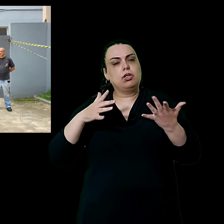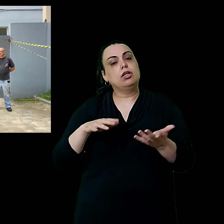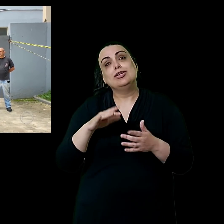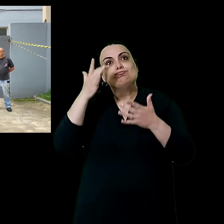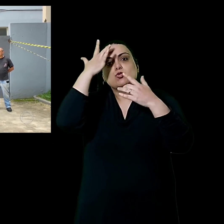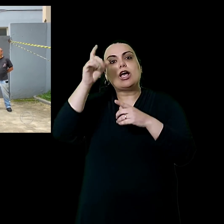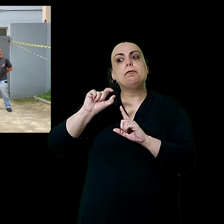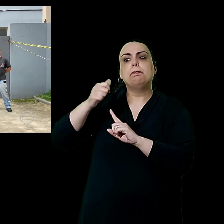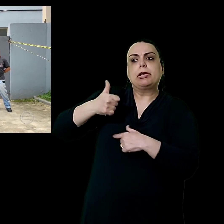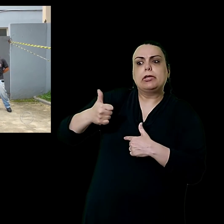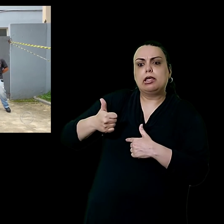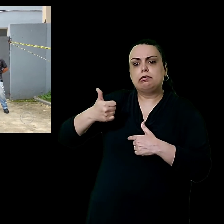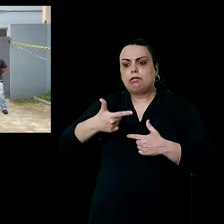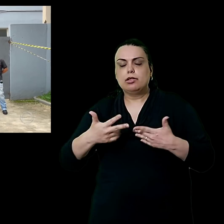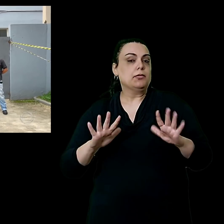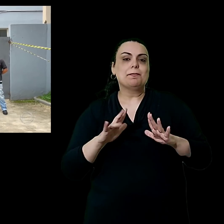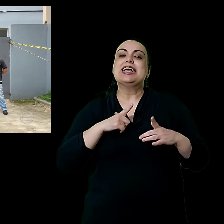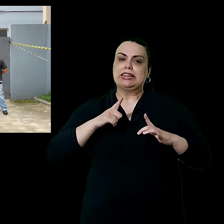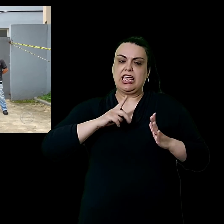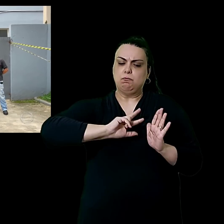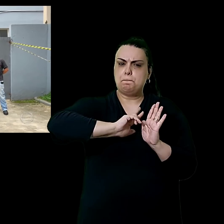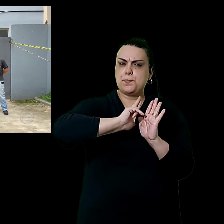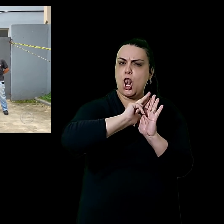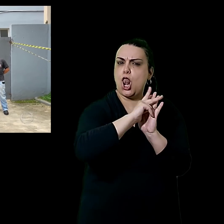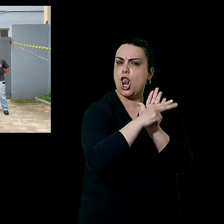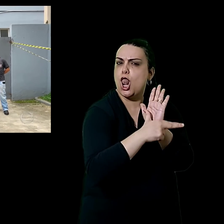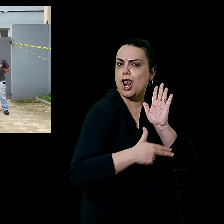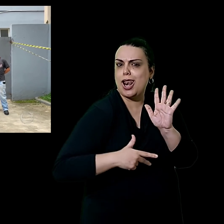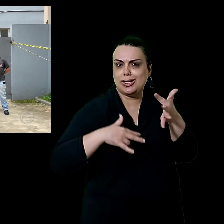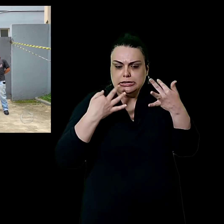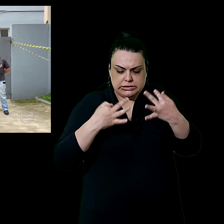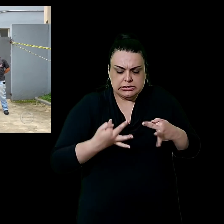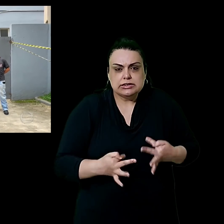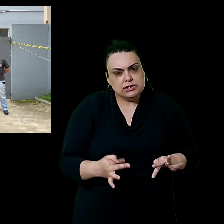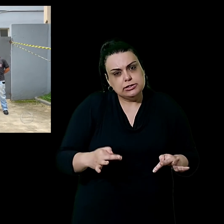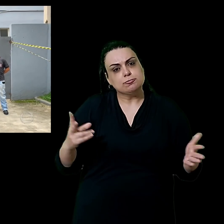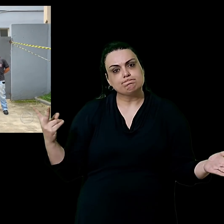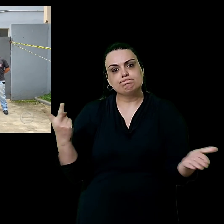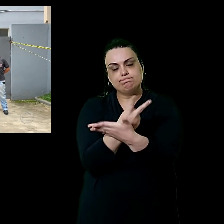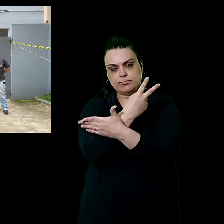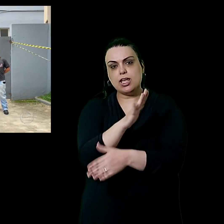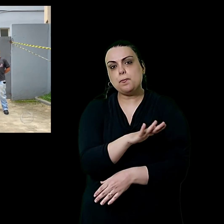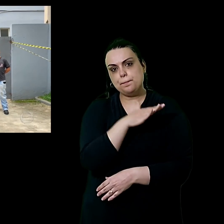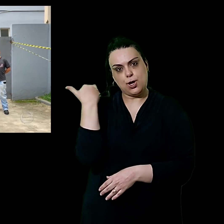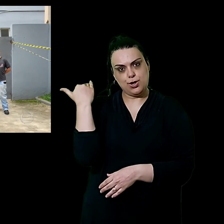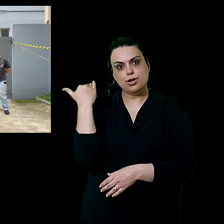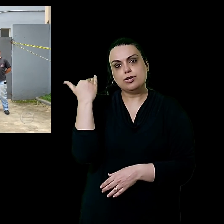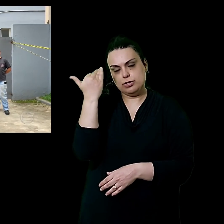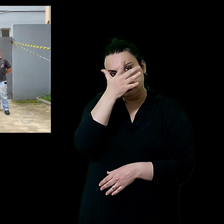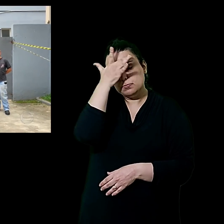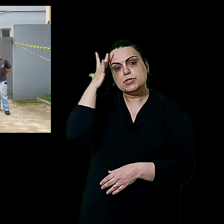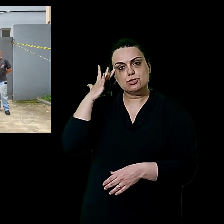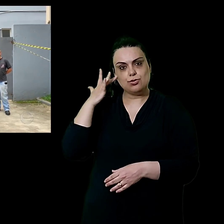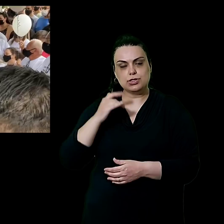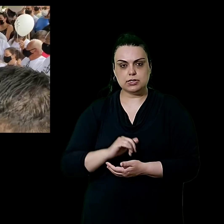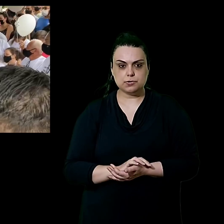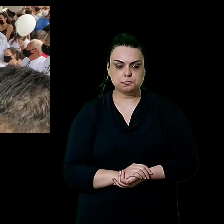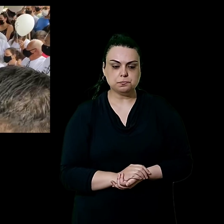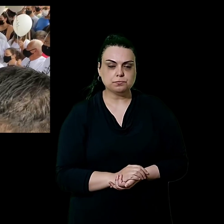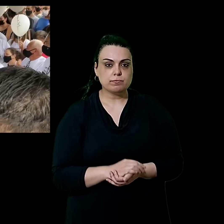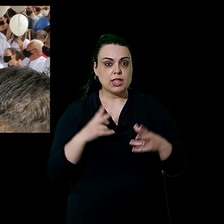veio primeiro. Então, são diversas lesões possivelmente letais que culminaram na morte dos ocupantes da